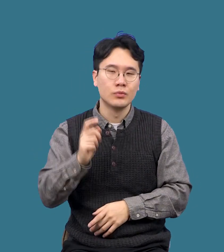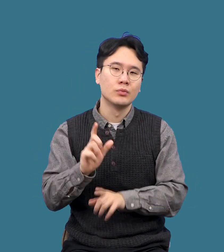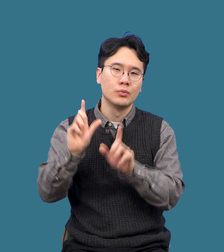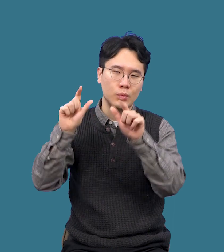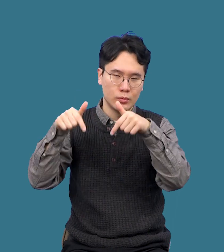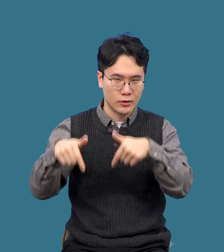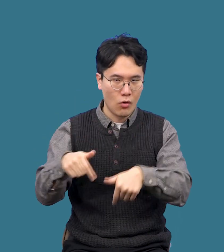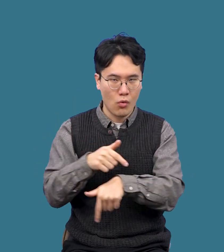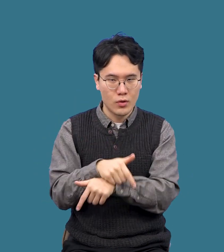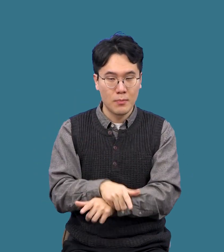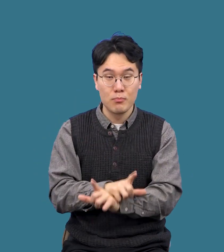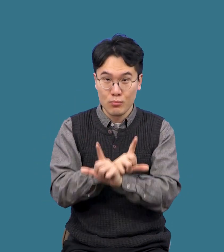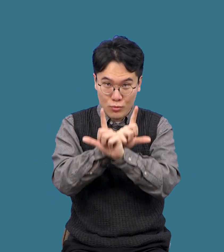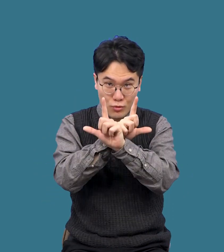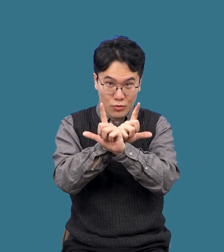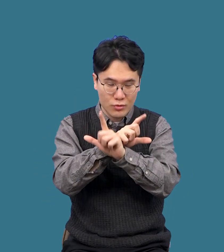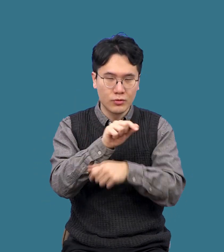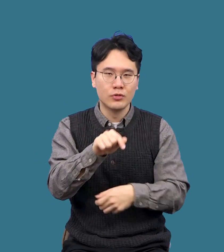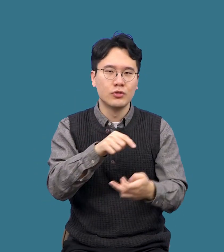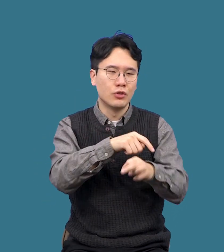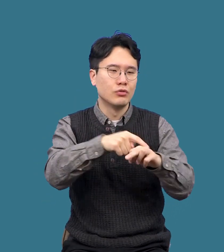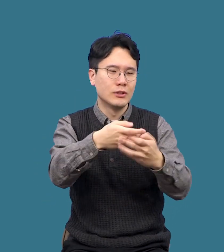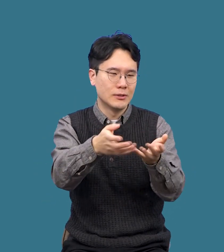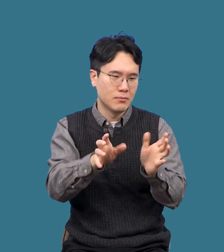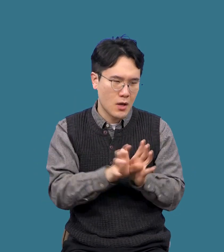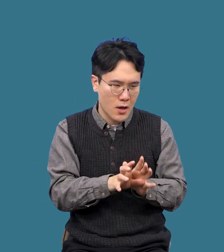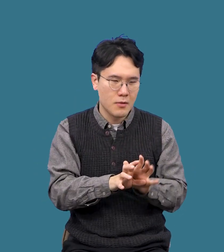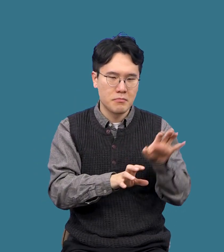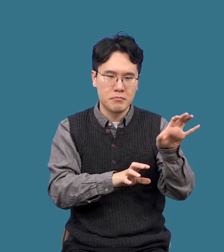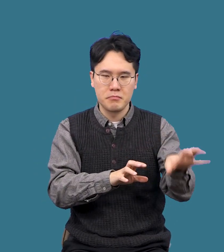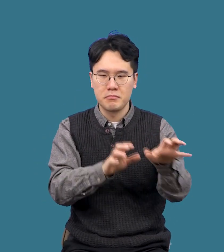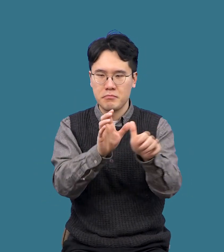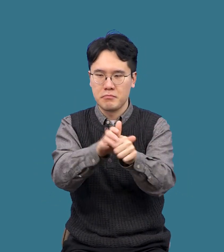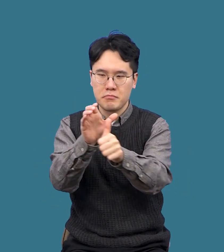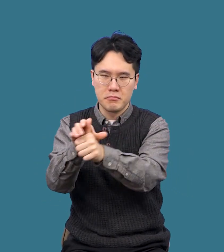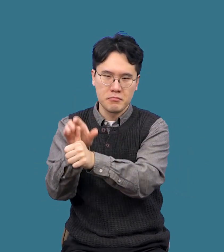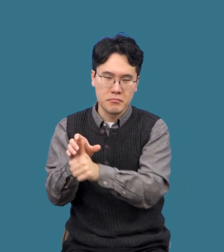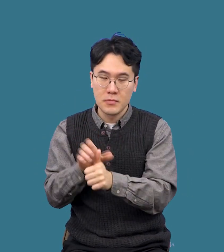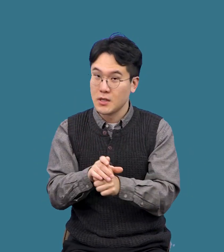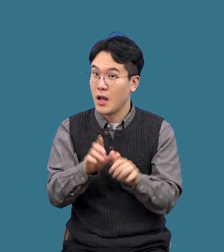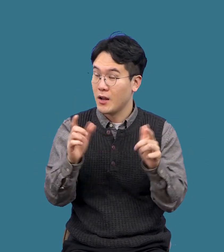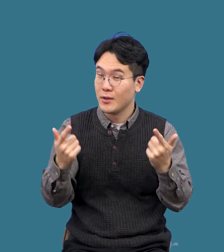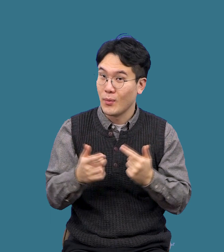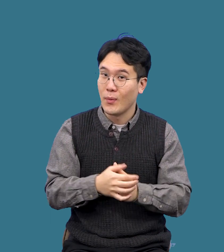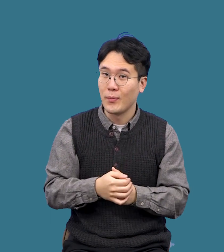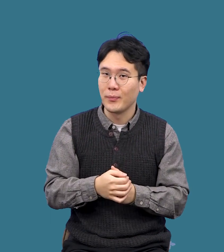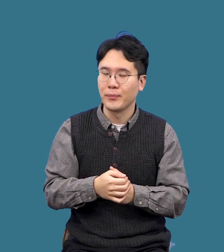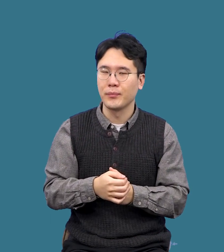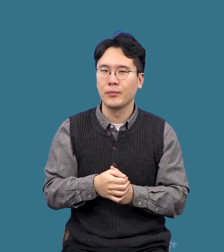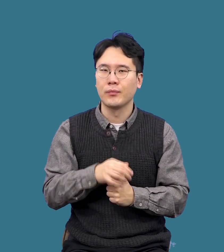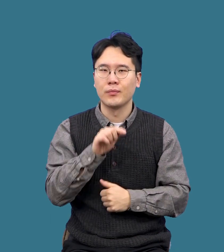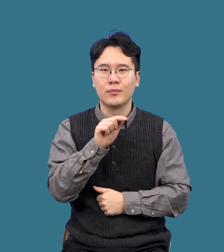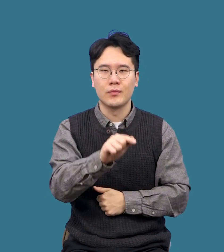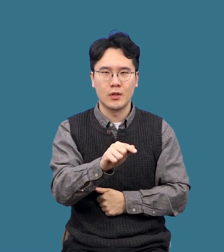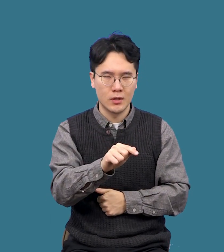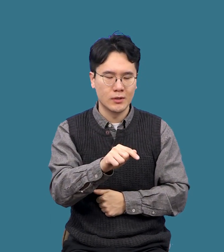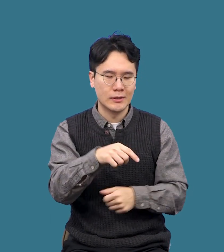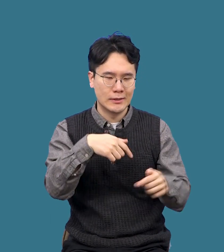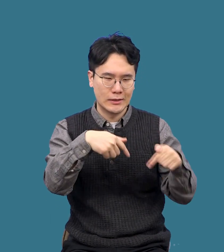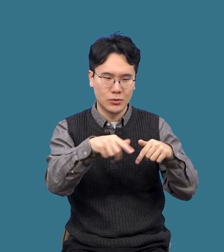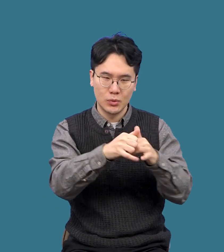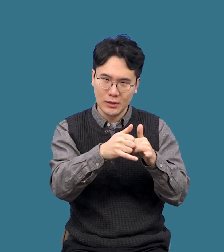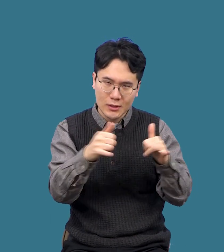12지파를 배열하는 것이 아니고, 하나님은 12지파의 리더들의 영적 상태를 보시고 그